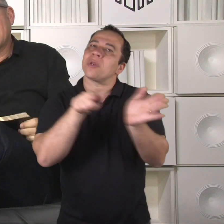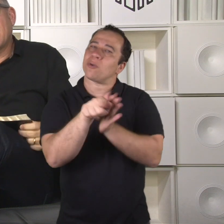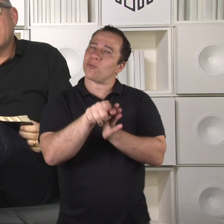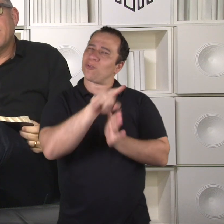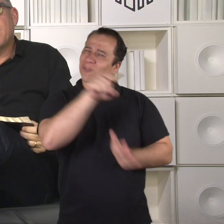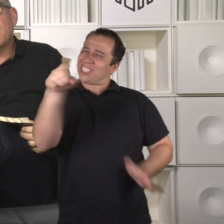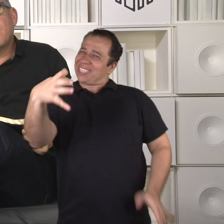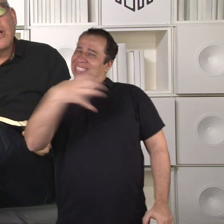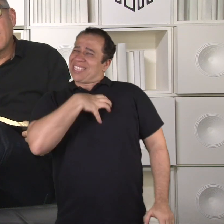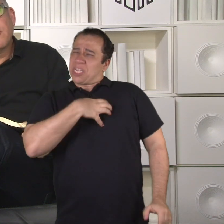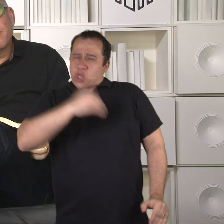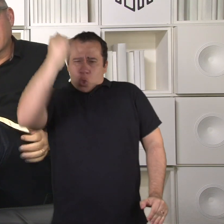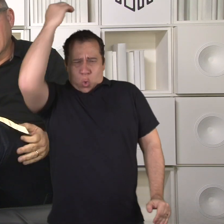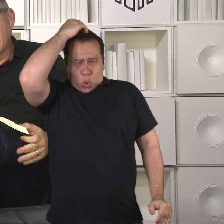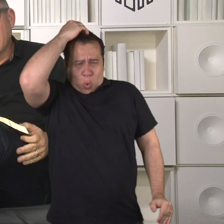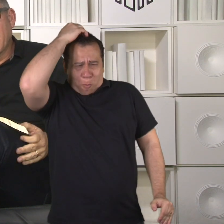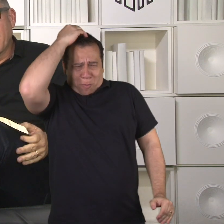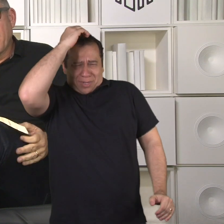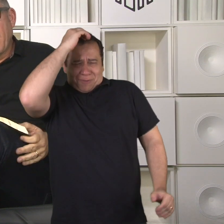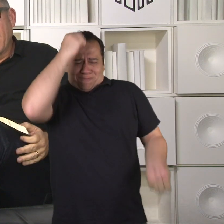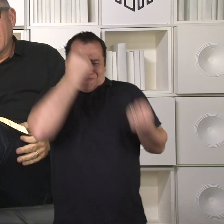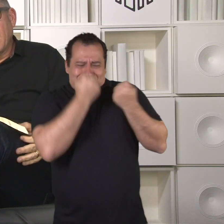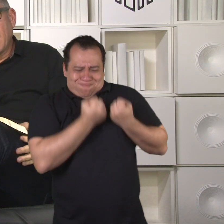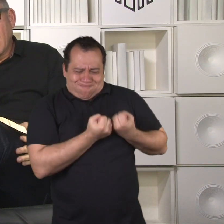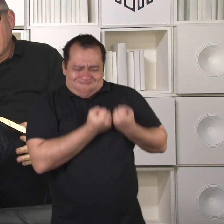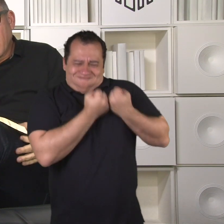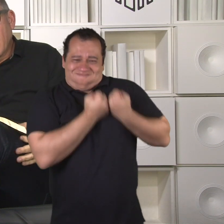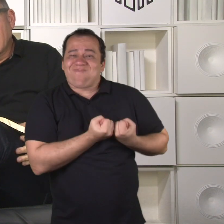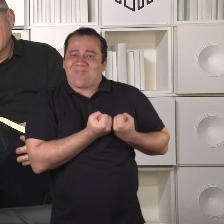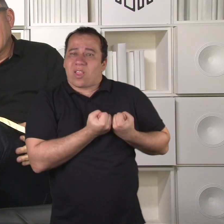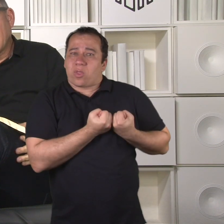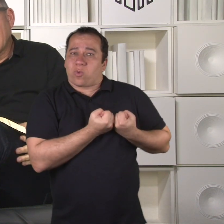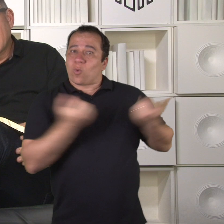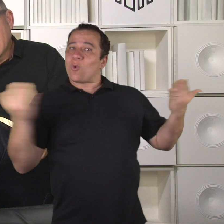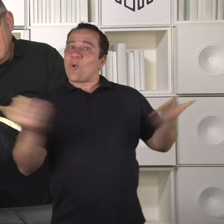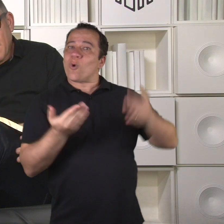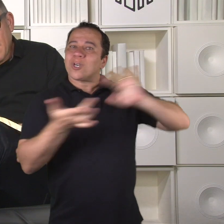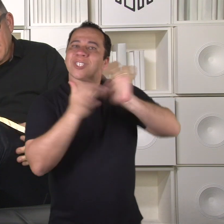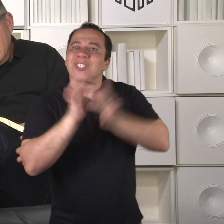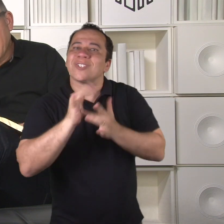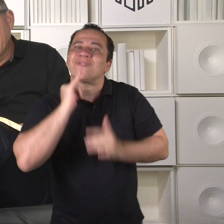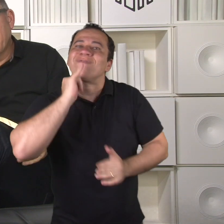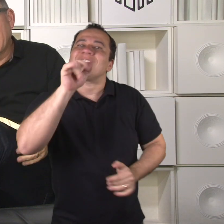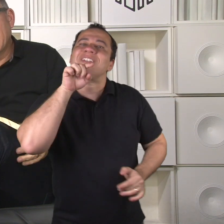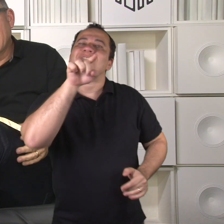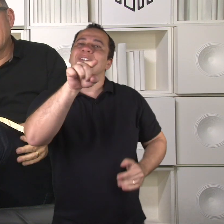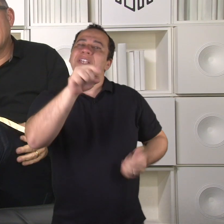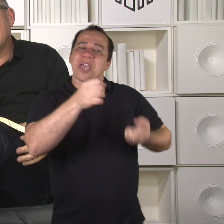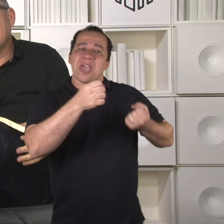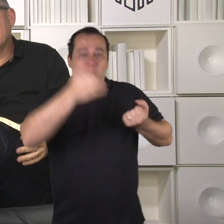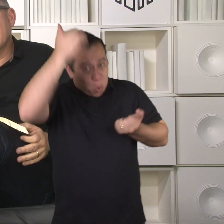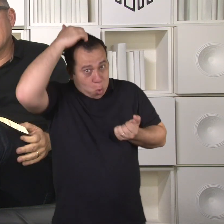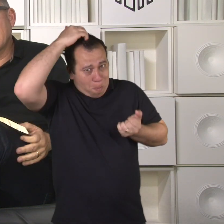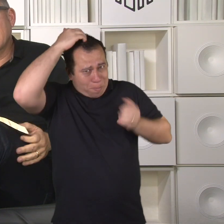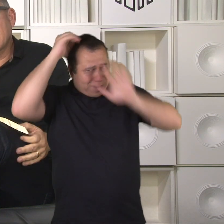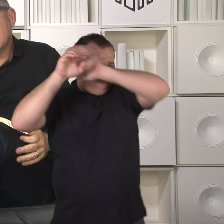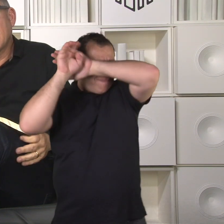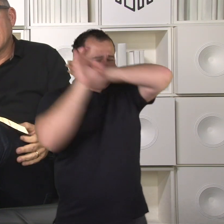te dizendo, joga isso fora e acolhe e recebe o perdão de